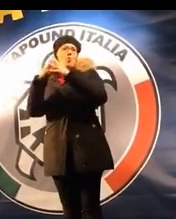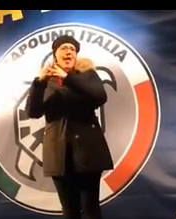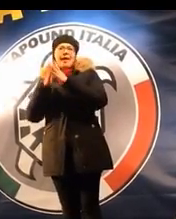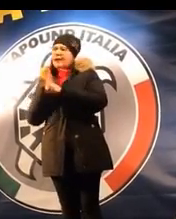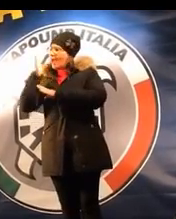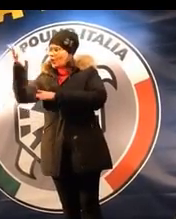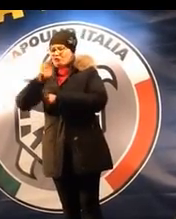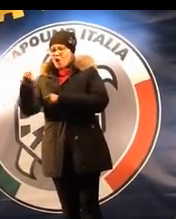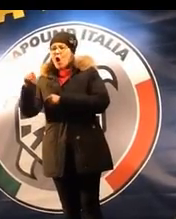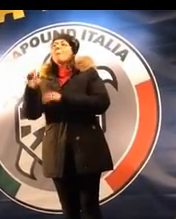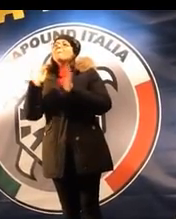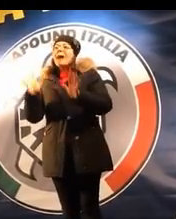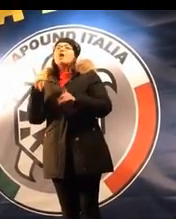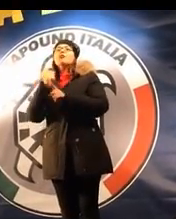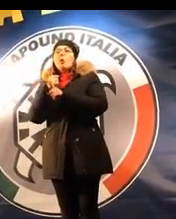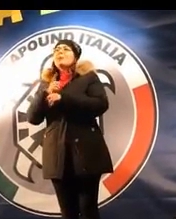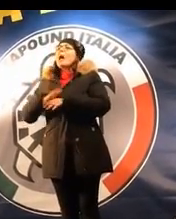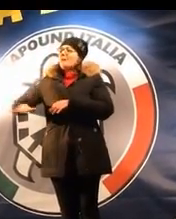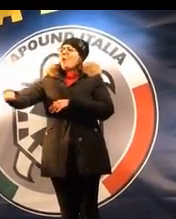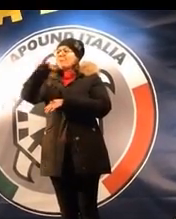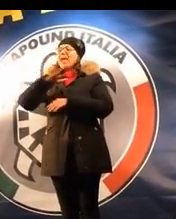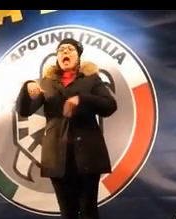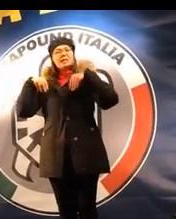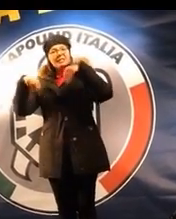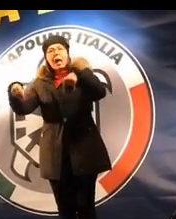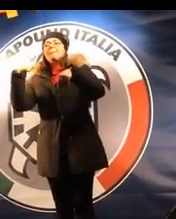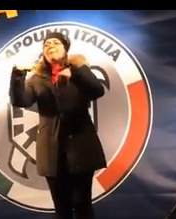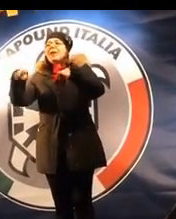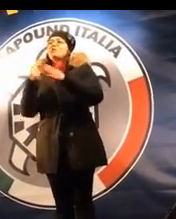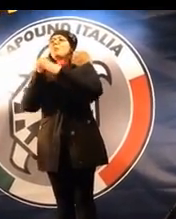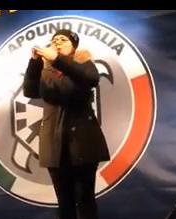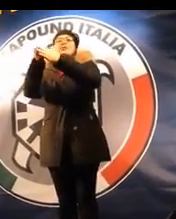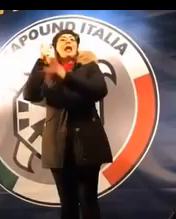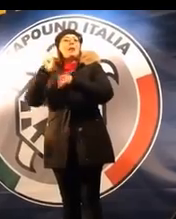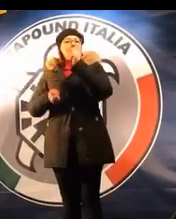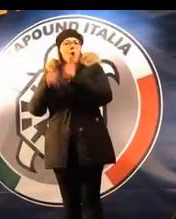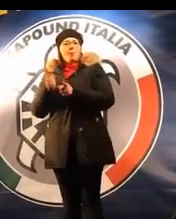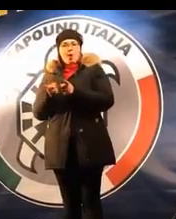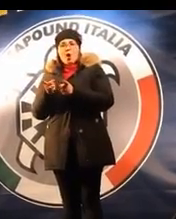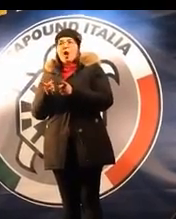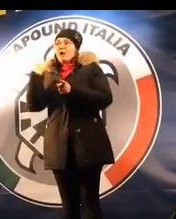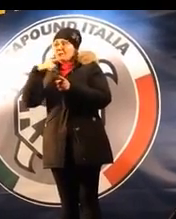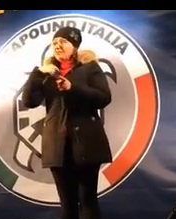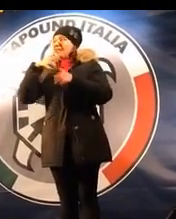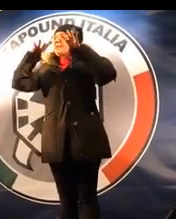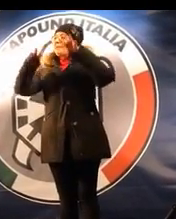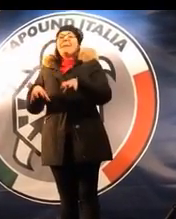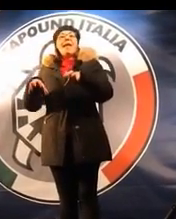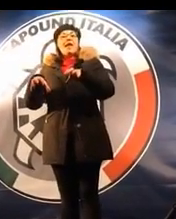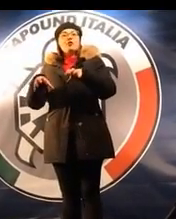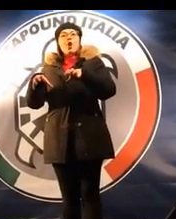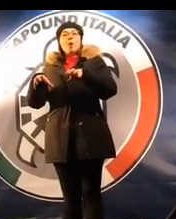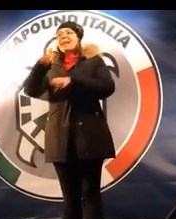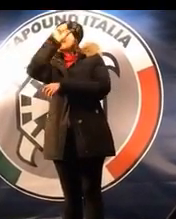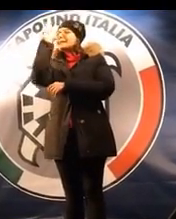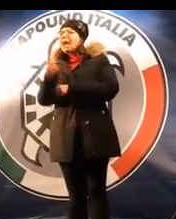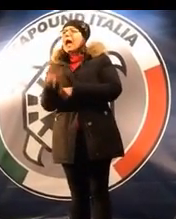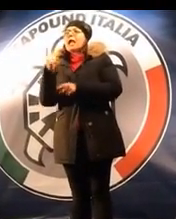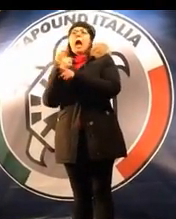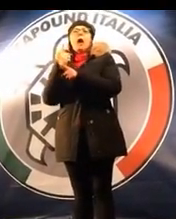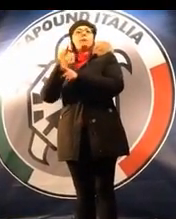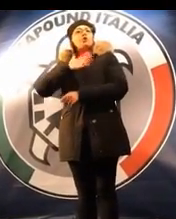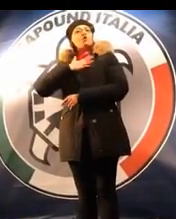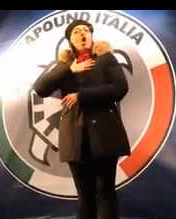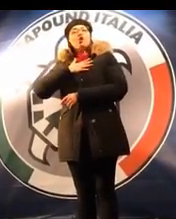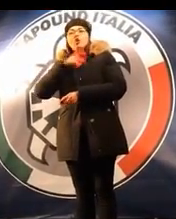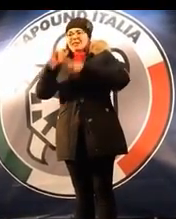nelle piazze per stare a fianco del nostro popolo. Questo è l'impegno che noi vogliamo mettere in campo. Perché? Perché questa nazione ha bisogno di noi, ma non tanto adesso,